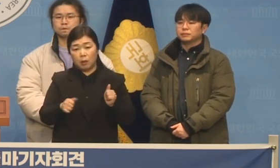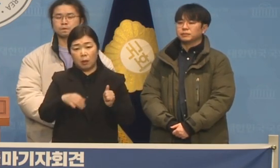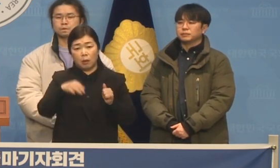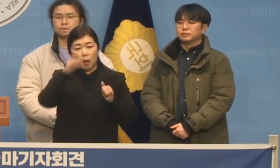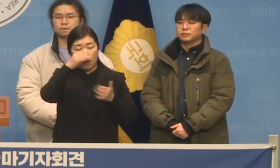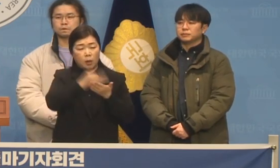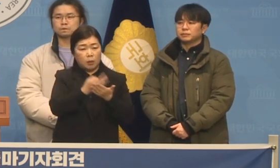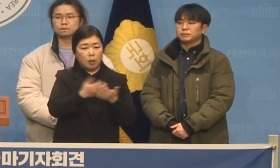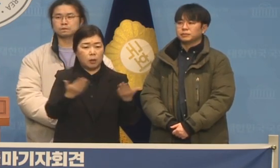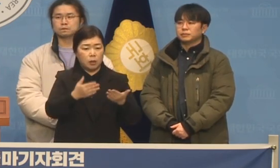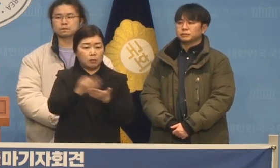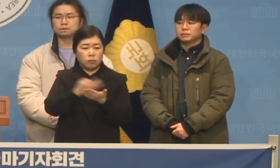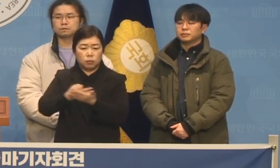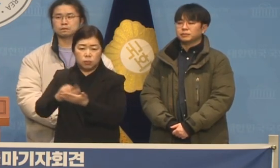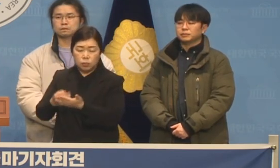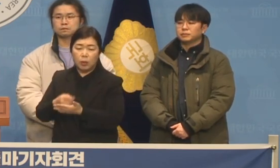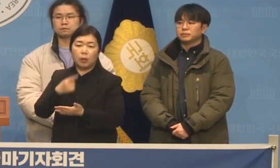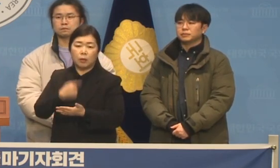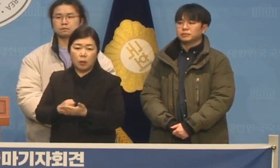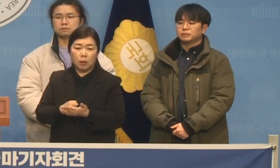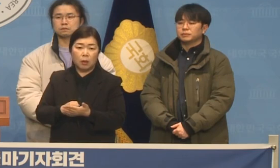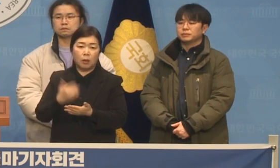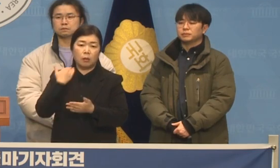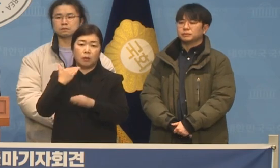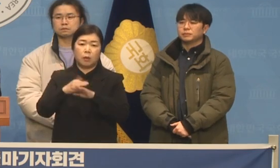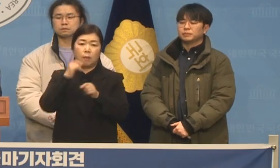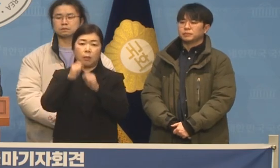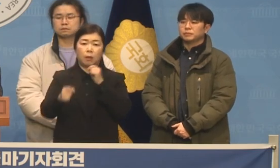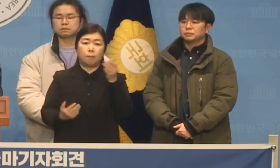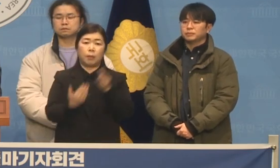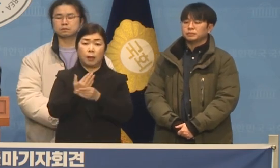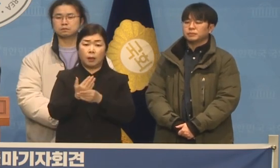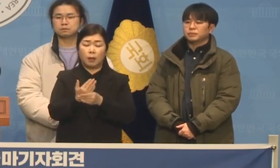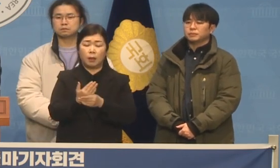하다가 절망 앞에서 스스로 목숨을 끊었습니다.